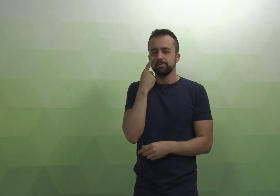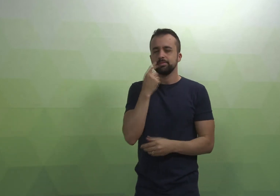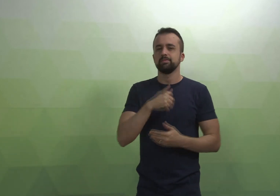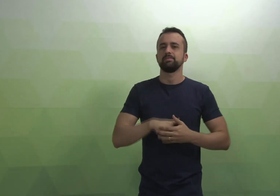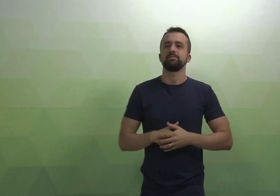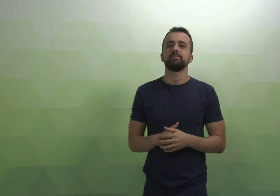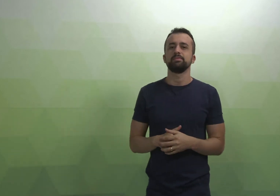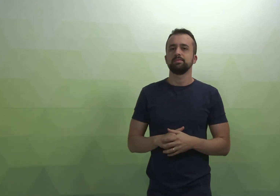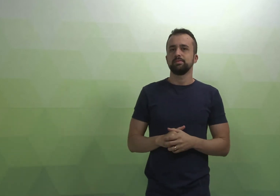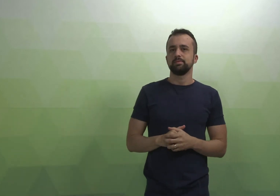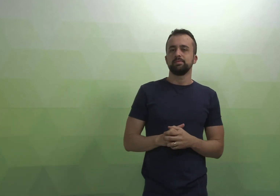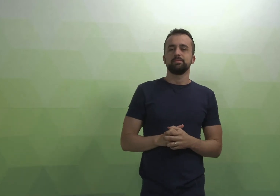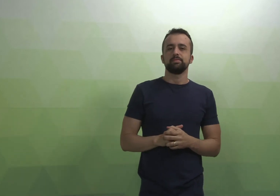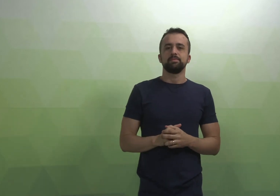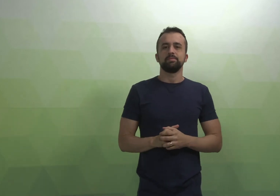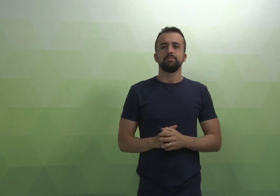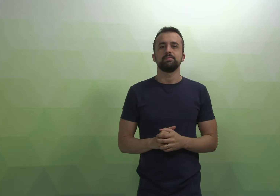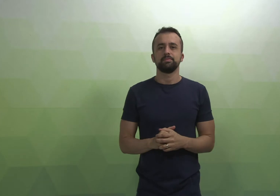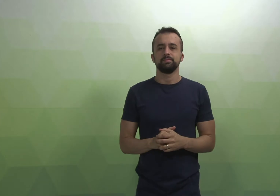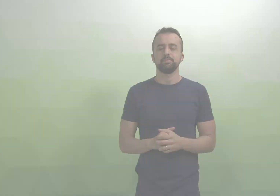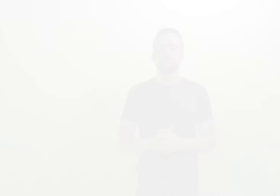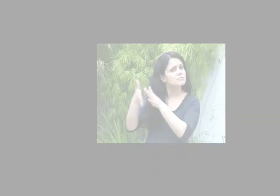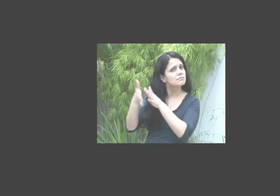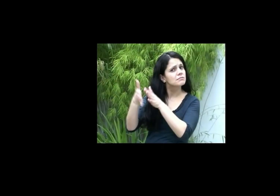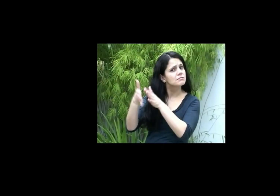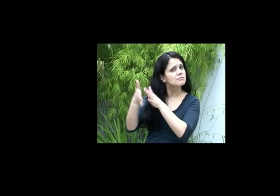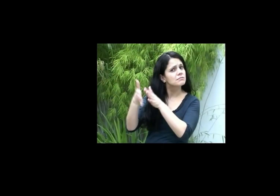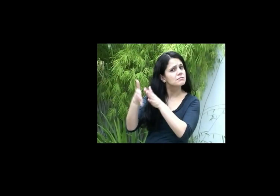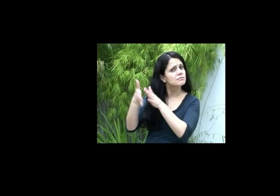trás. Vejam a imagem.